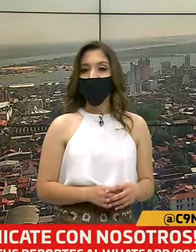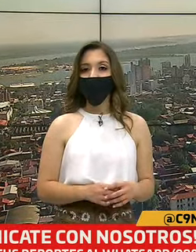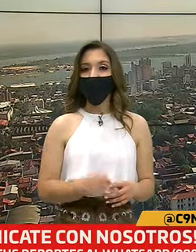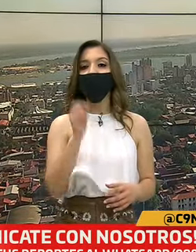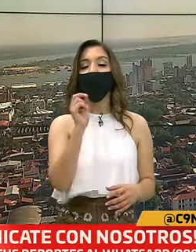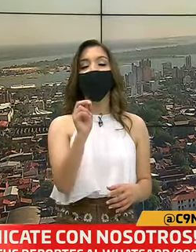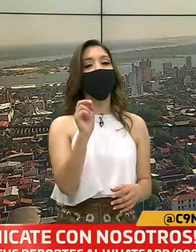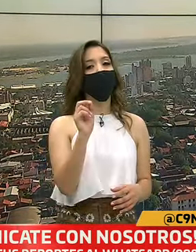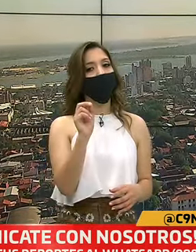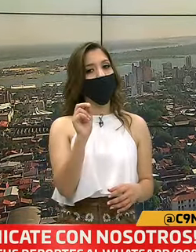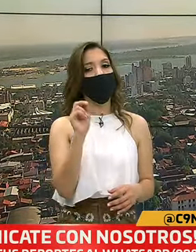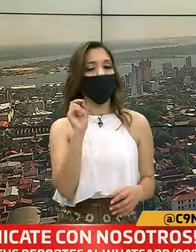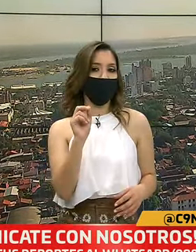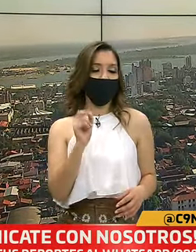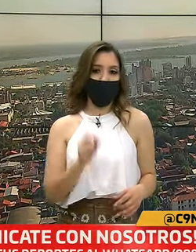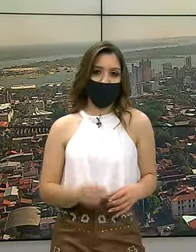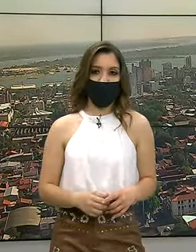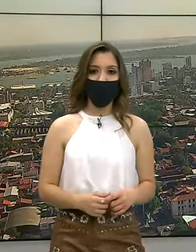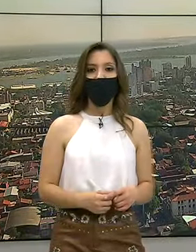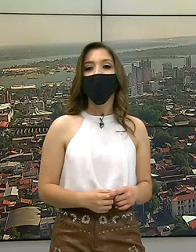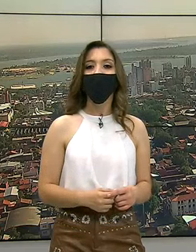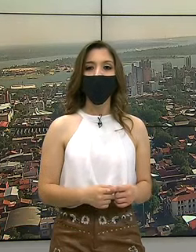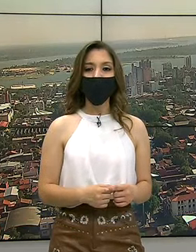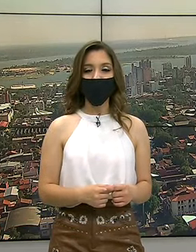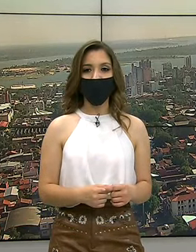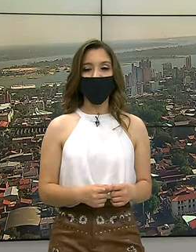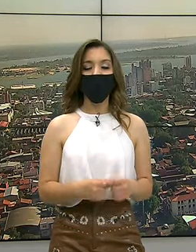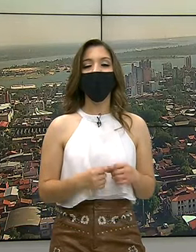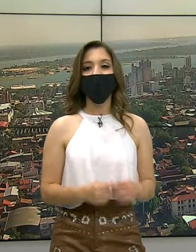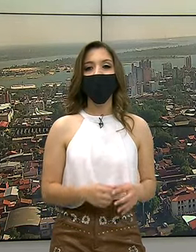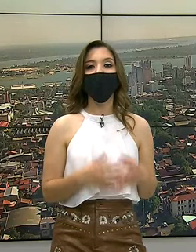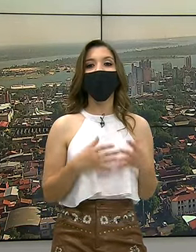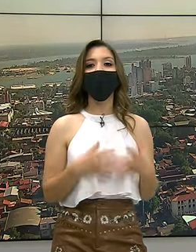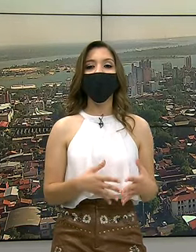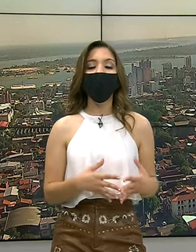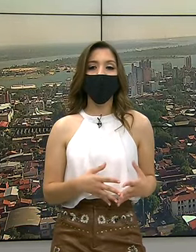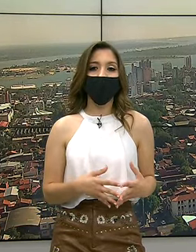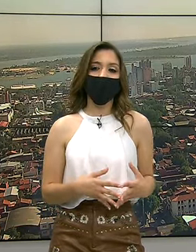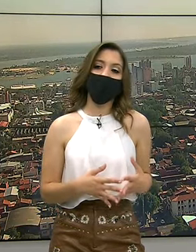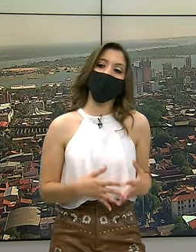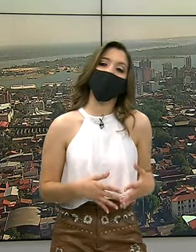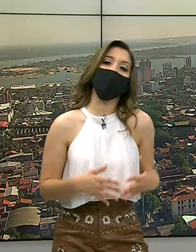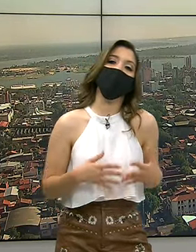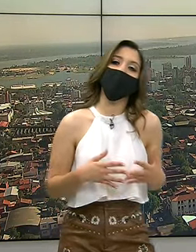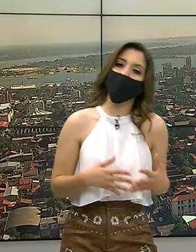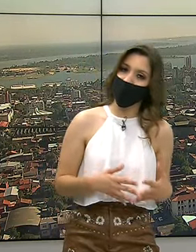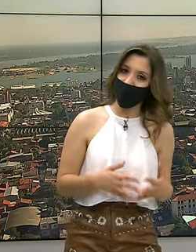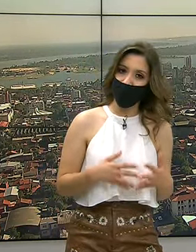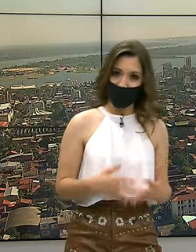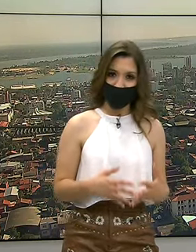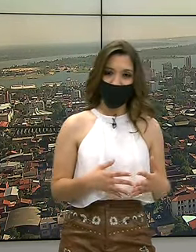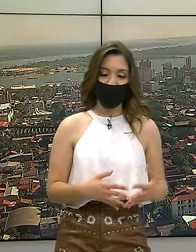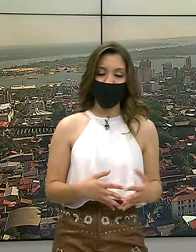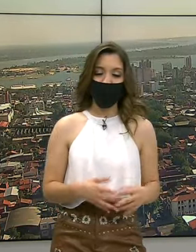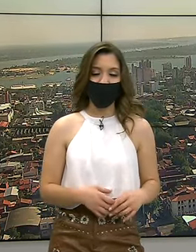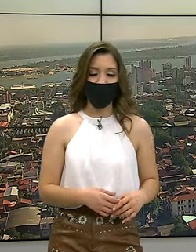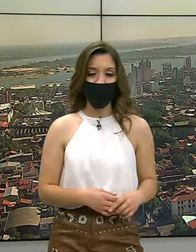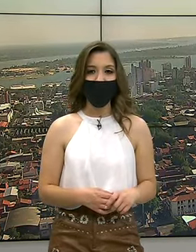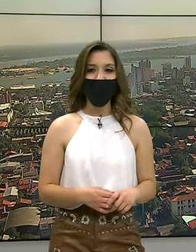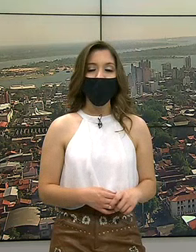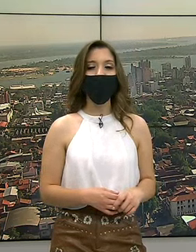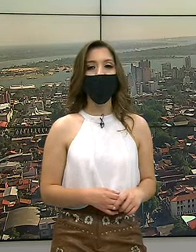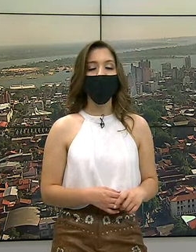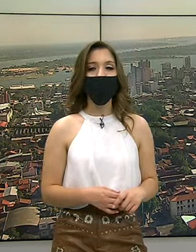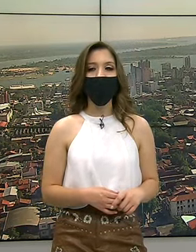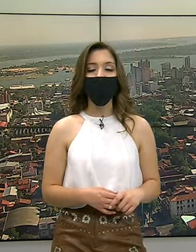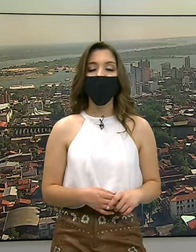matinal hasta las 11 con algún consejito que seguramente te va a servir y mucho. ¿Por qué? Porque se acerca Navidad y queremos que aproveches los grandes descuentos que